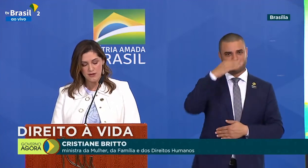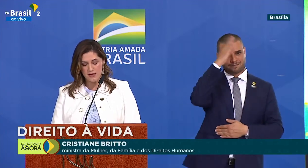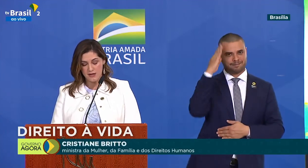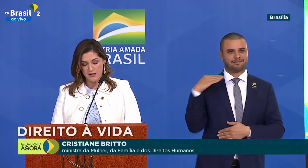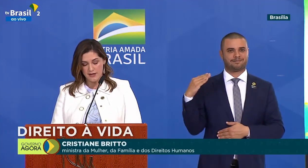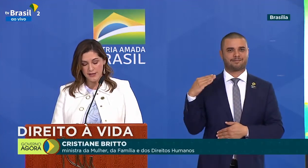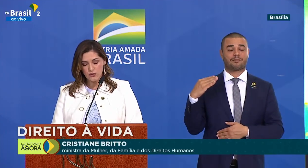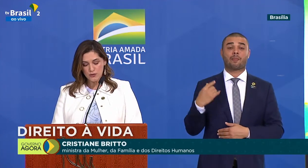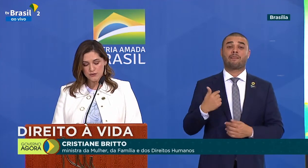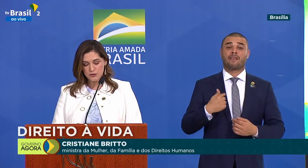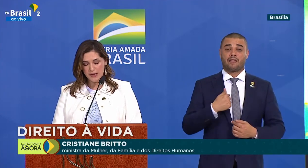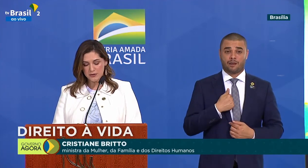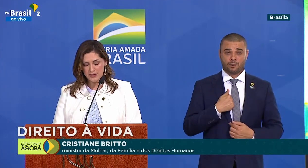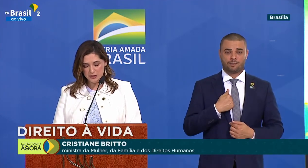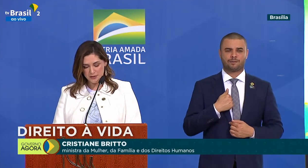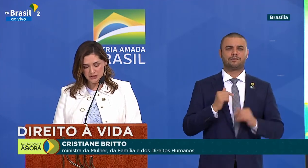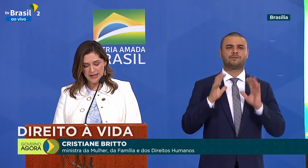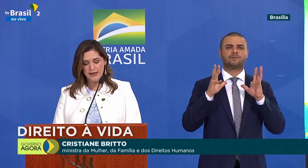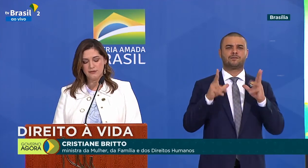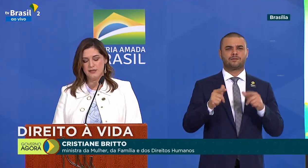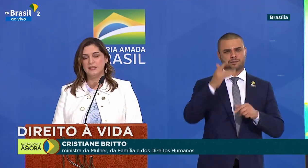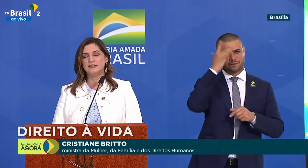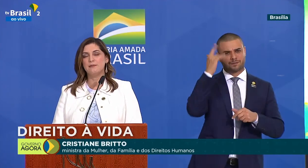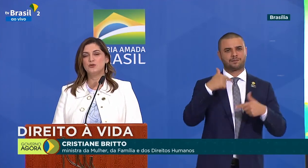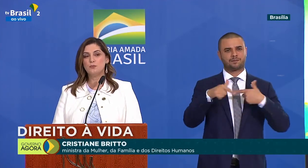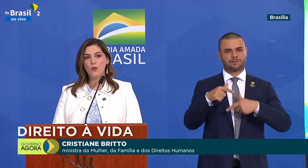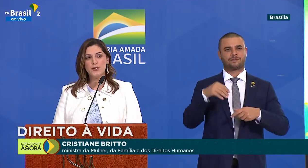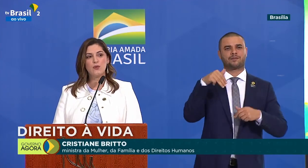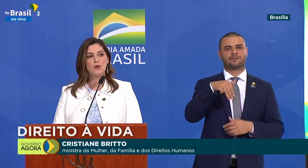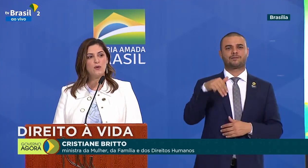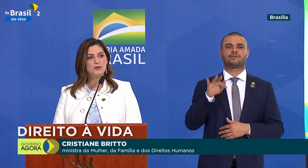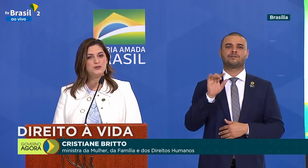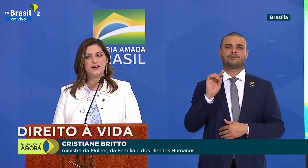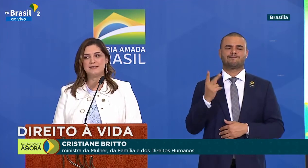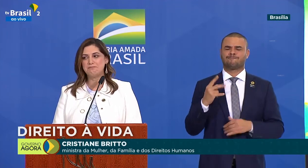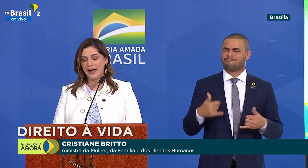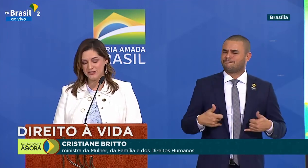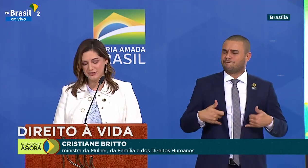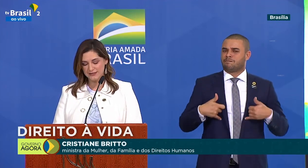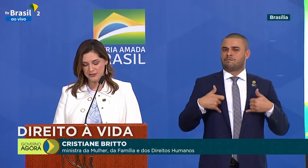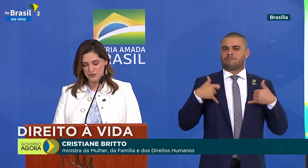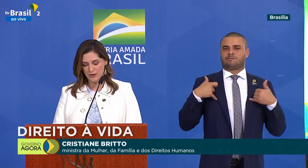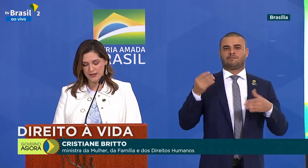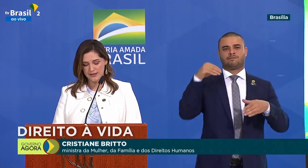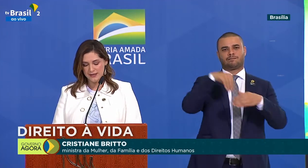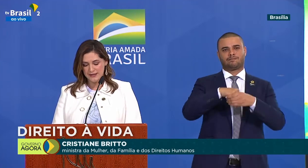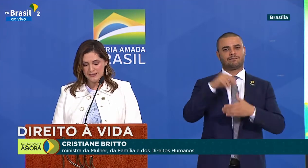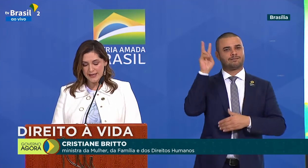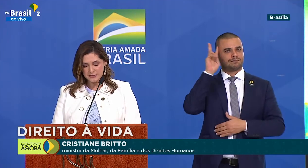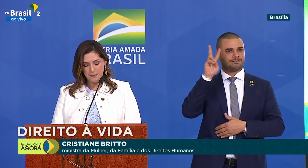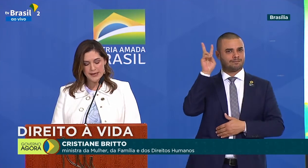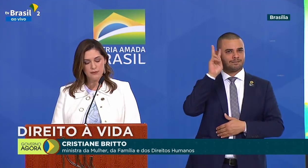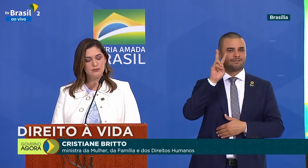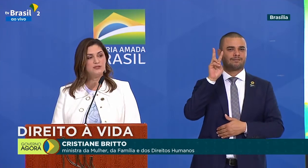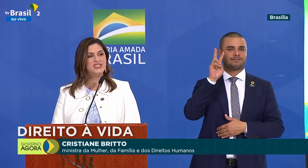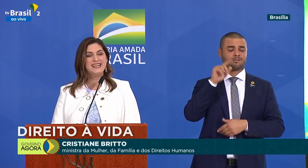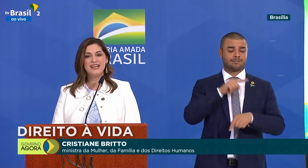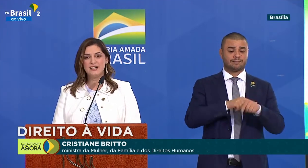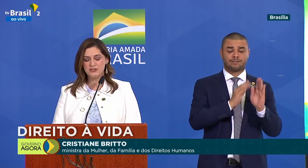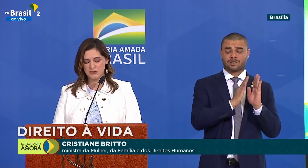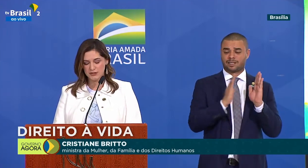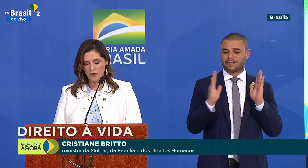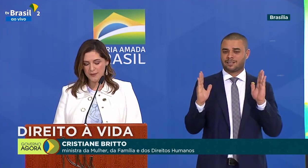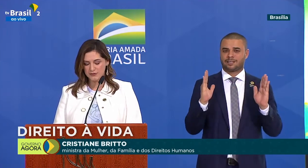eu e todos os membros deste Ministério temos muito orgulho de fazer parte dessa história desse